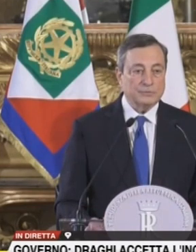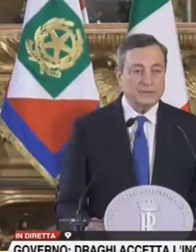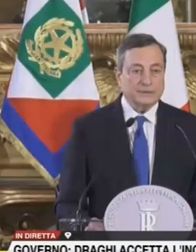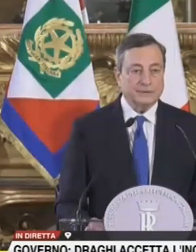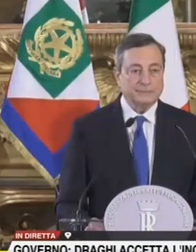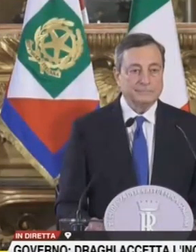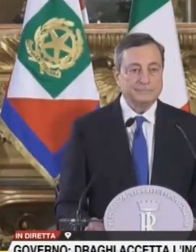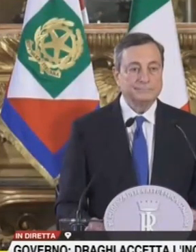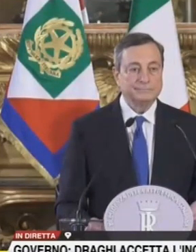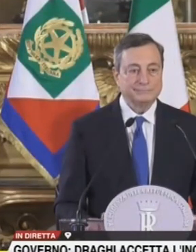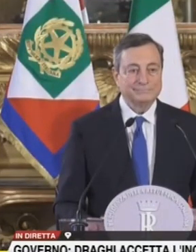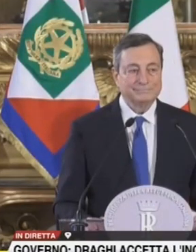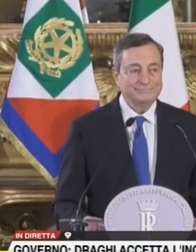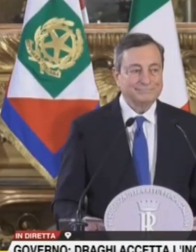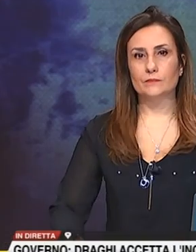delle consultazioni.